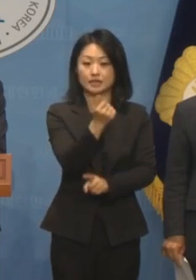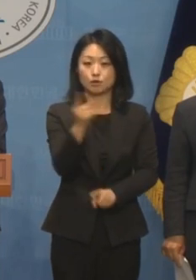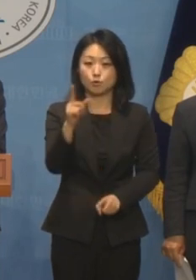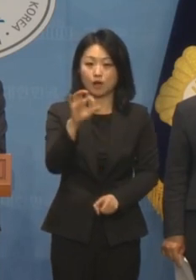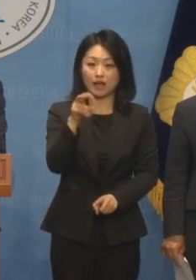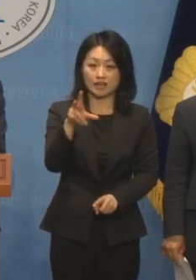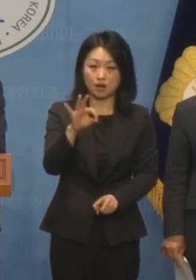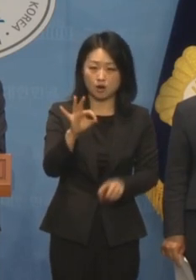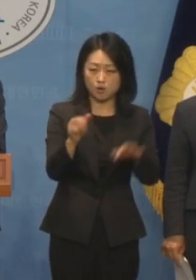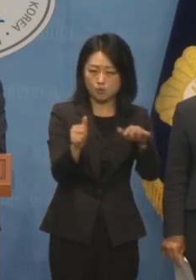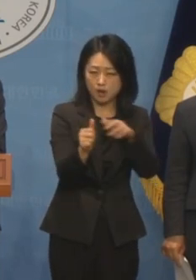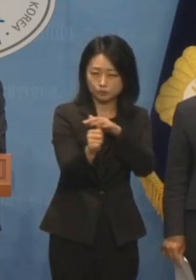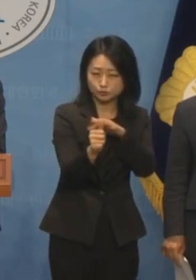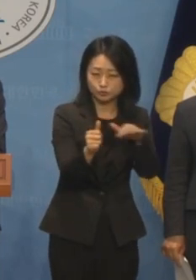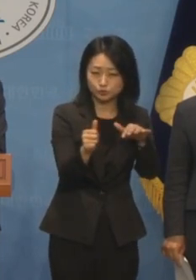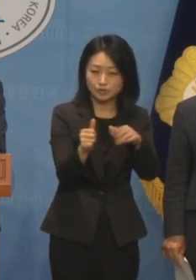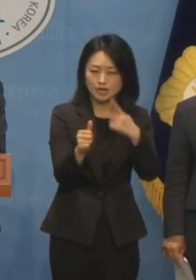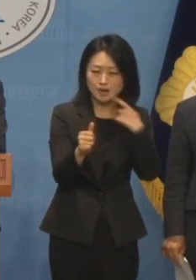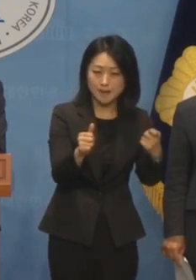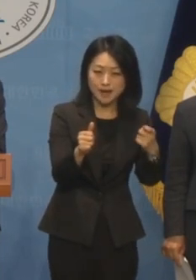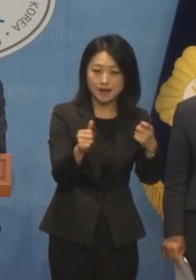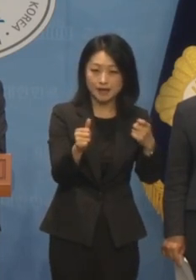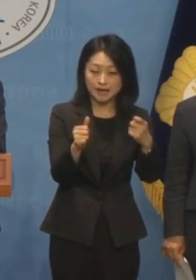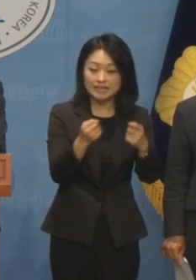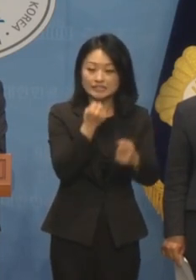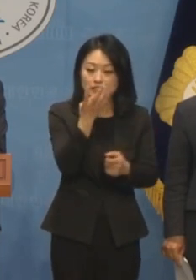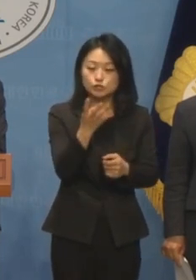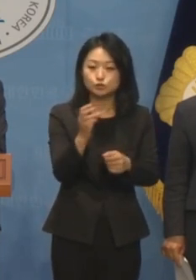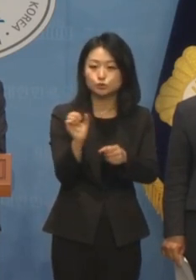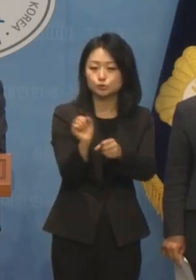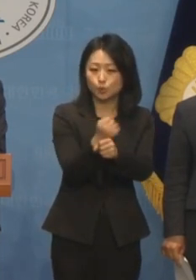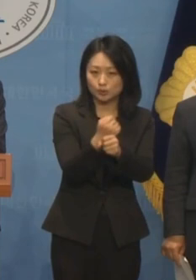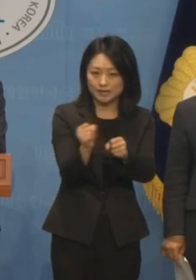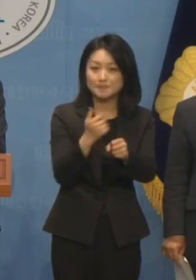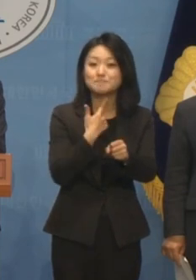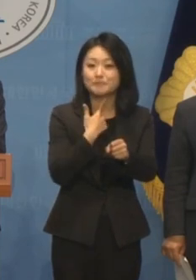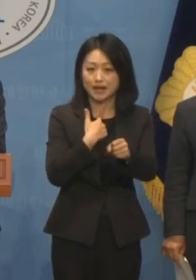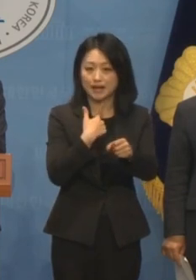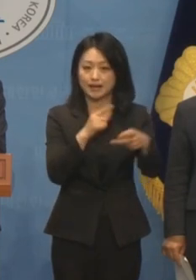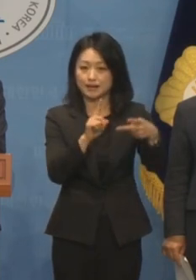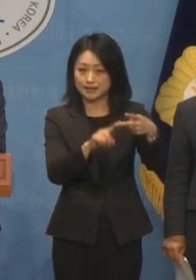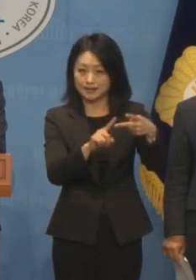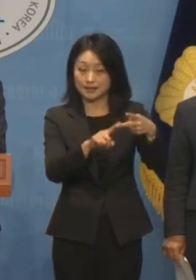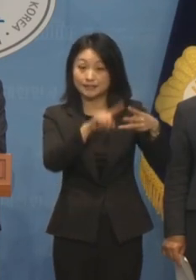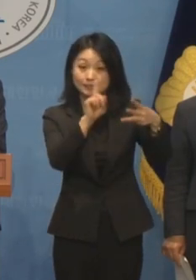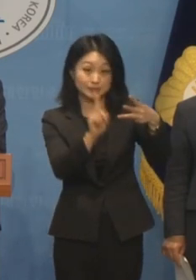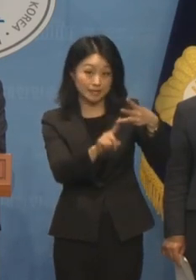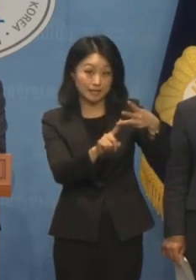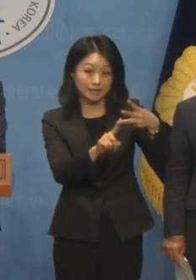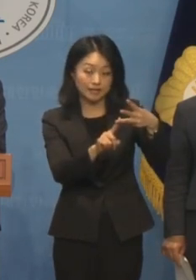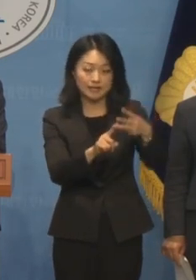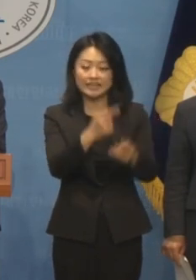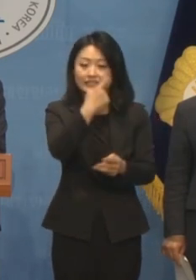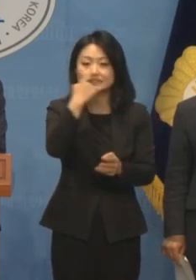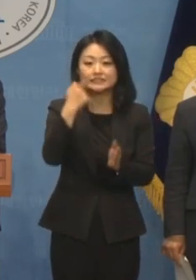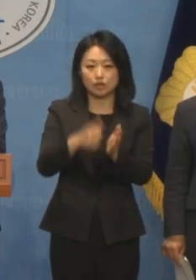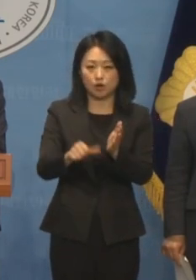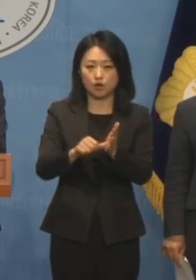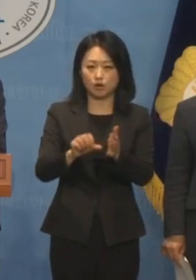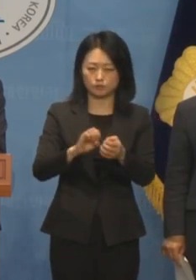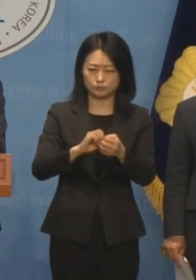회유, 협박하여 진술 조작에 나선 것이 대표적입니다. 셋째, 증거